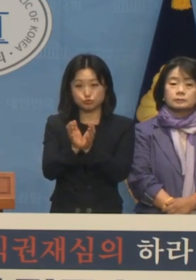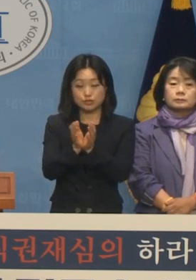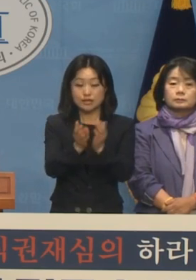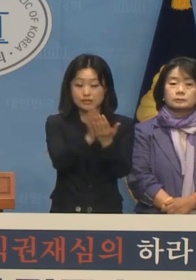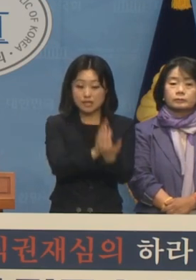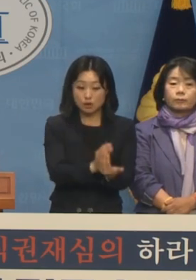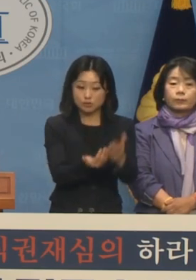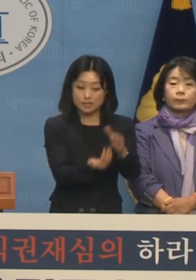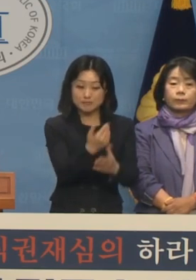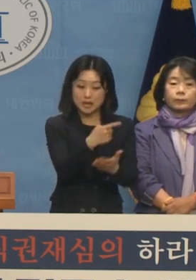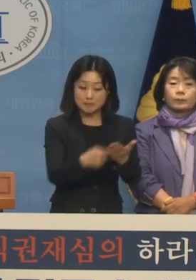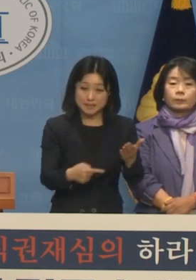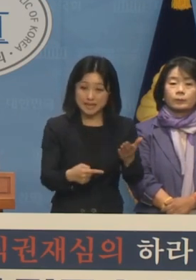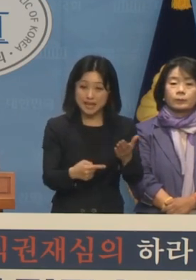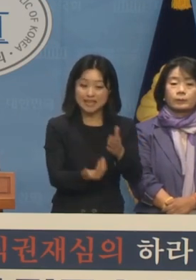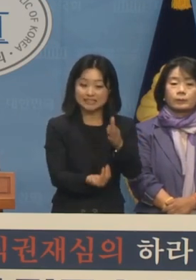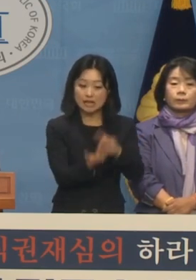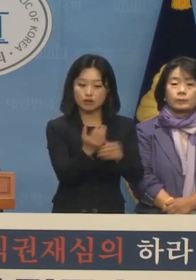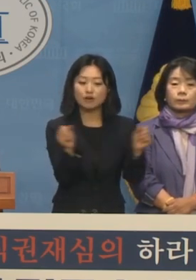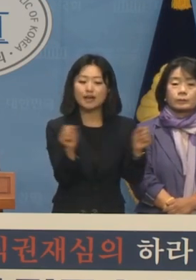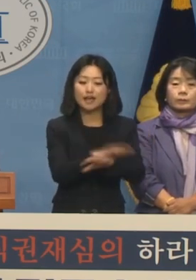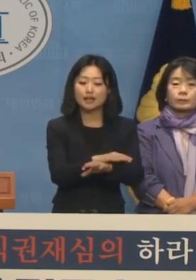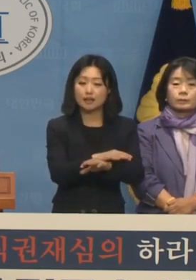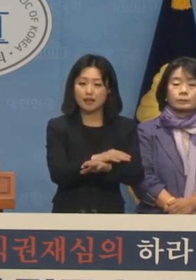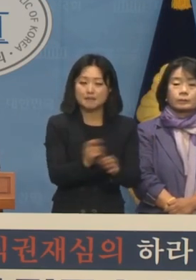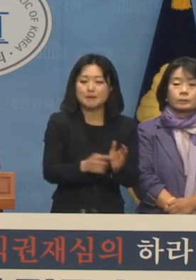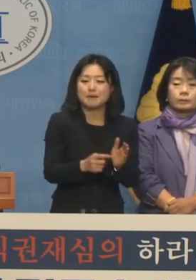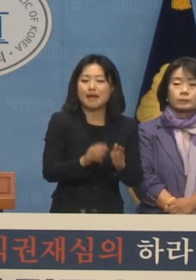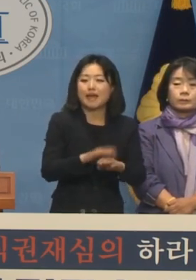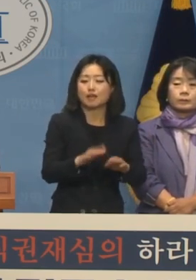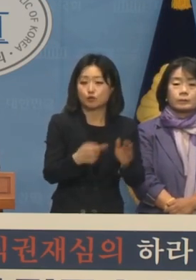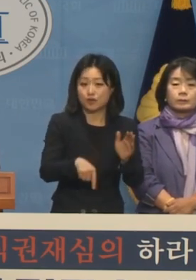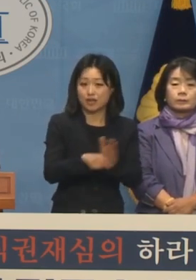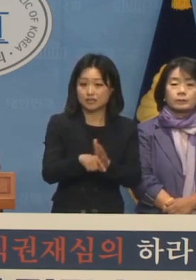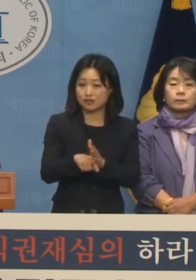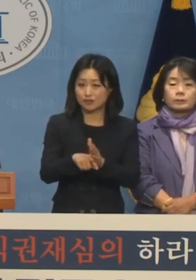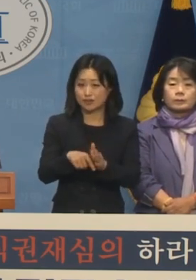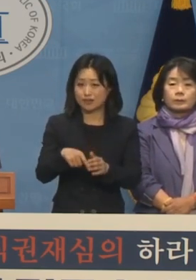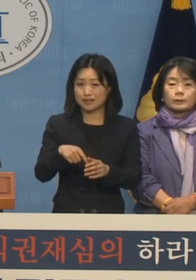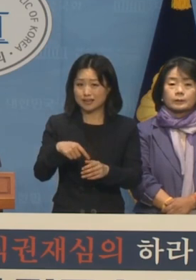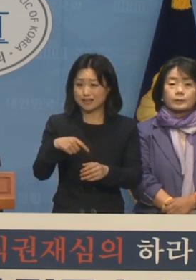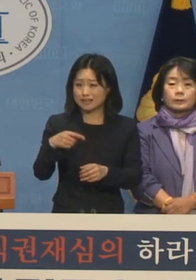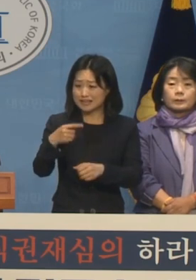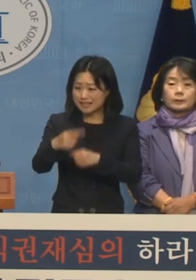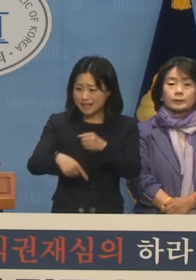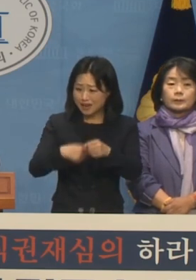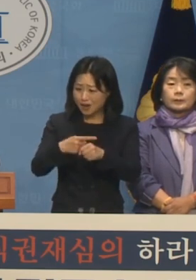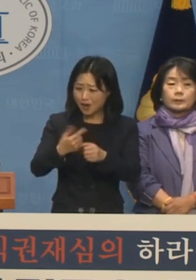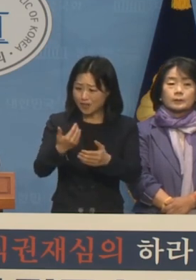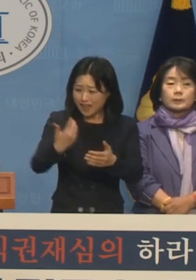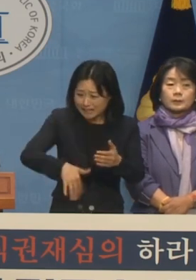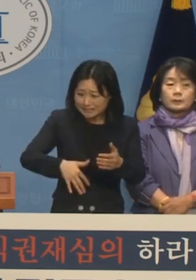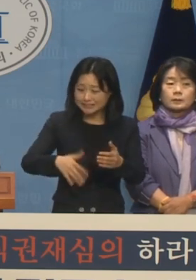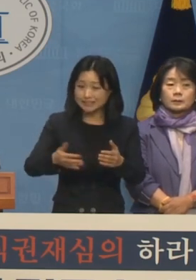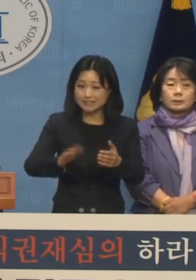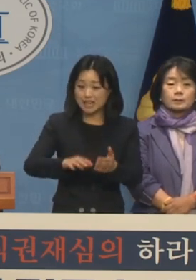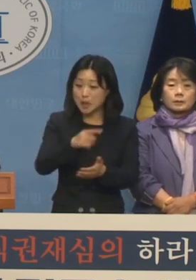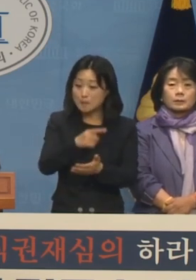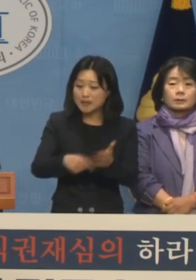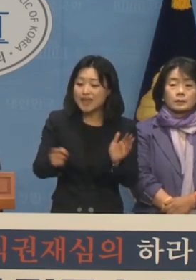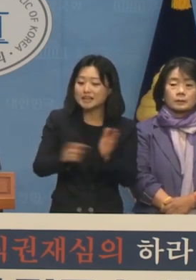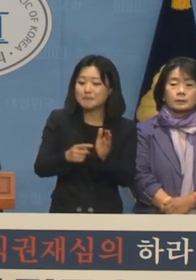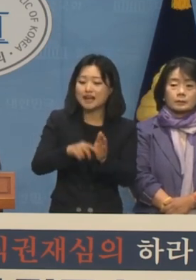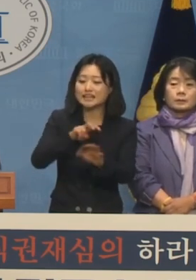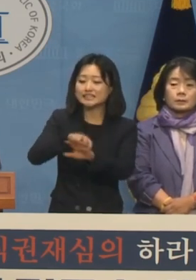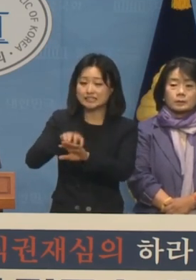대한 피해 사실을 급급하게 수습하기 위해서 2년도 채 지나지 않은 이분들에 대한 피해를